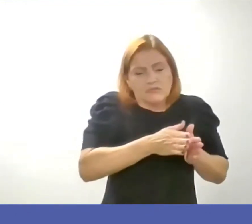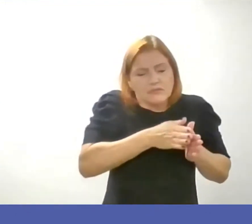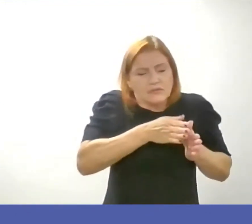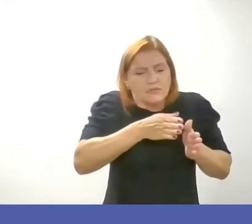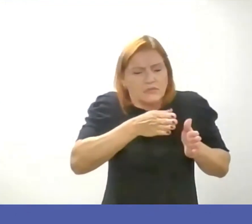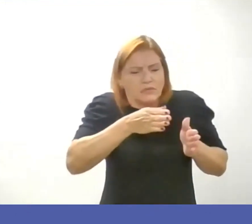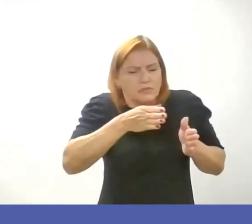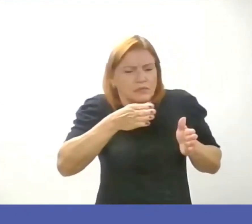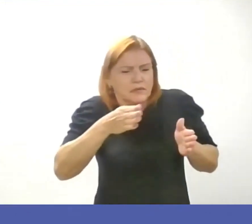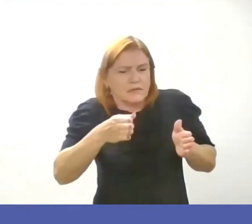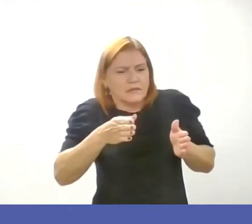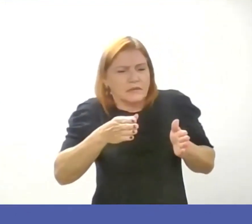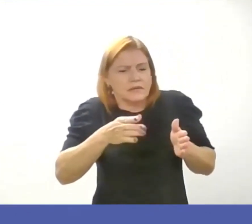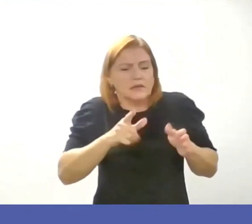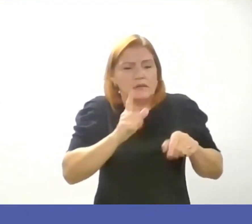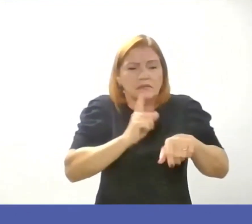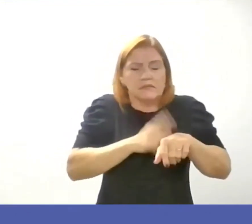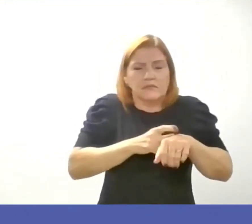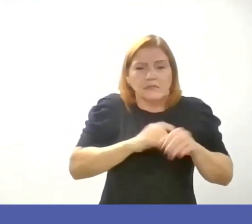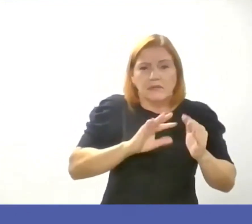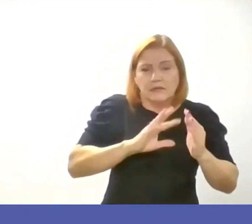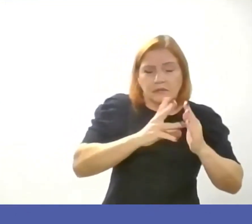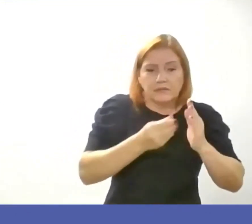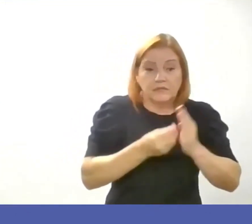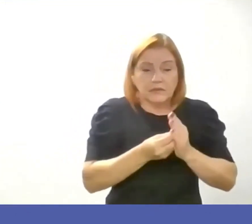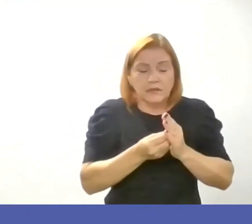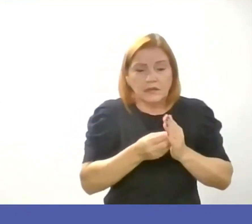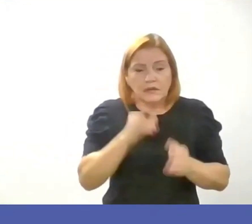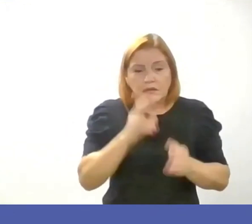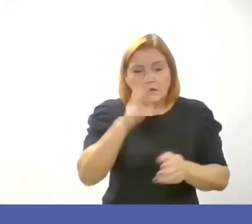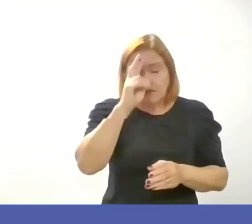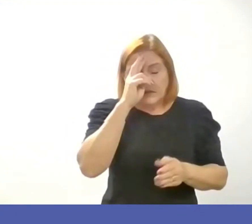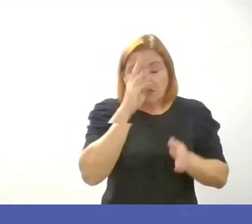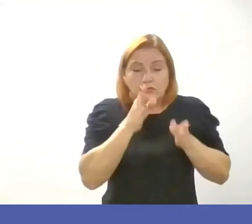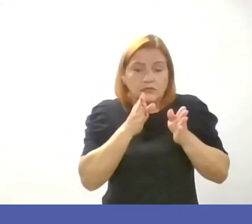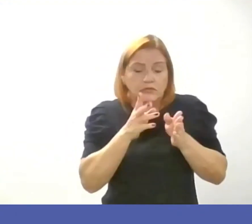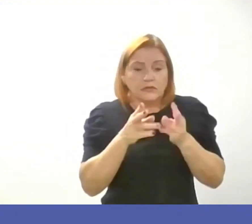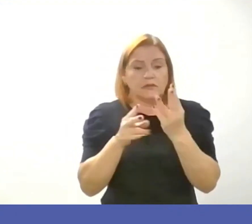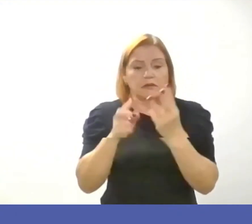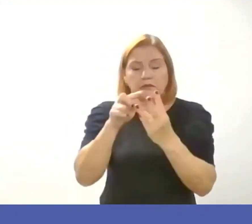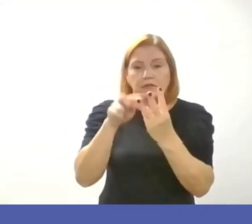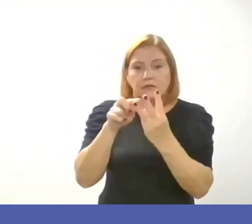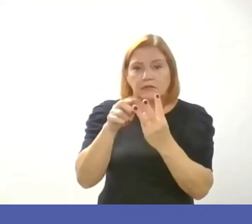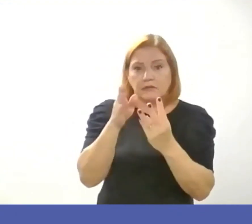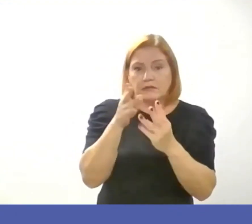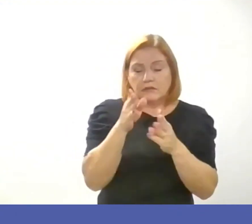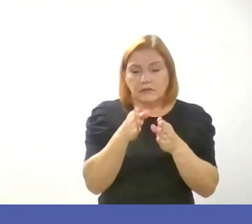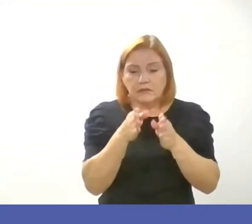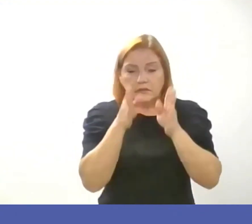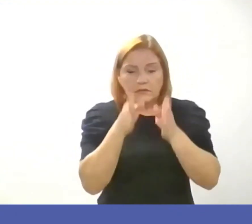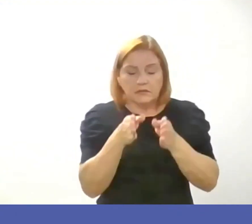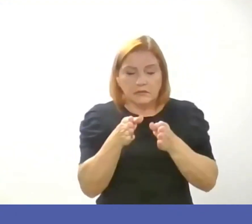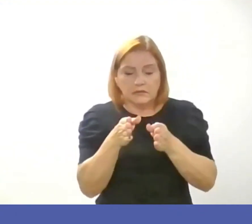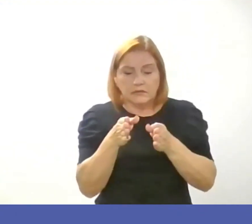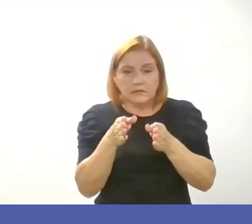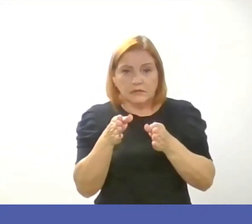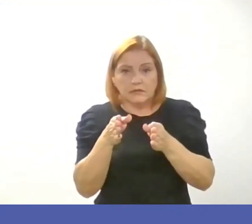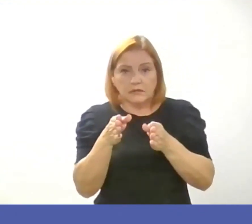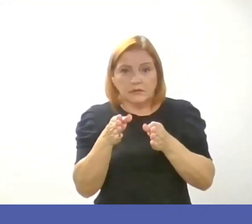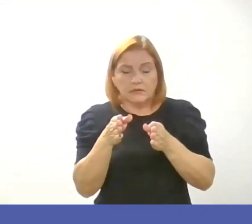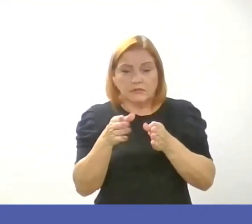Aí chega ao meio-dia, até as 3 da tarde, o Senhor chama o